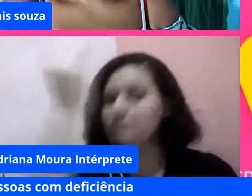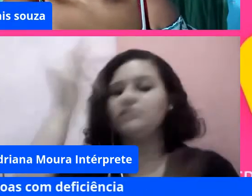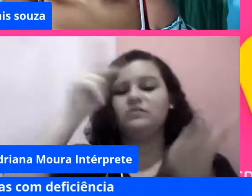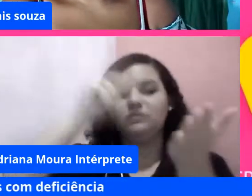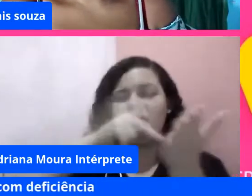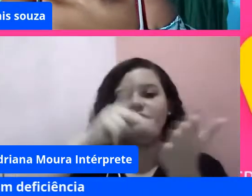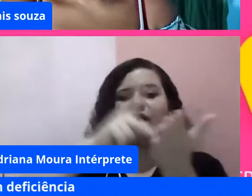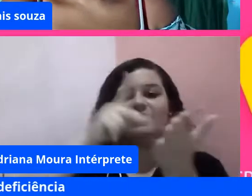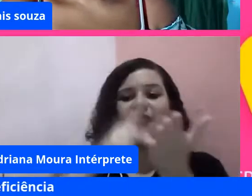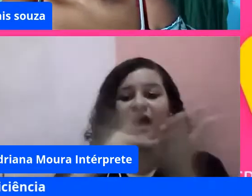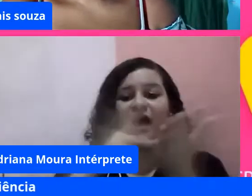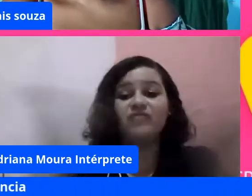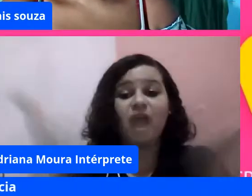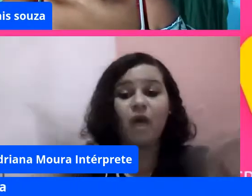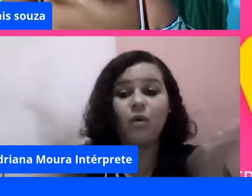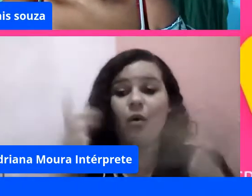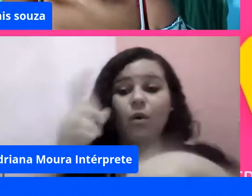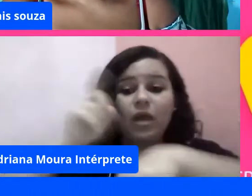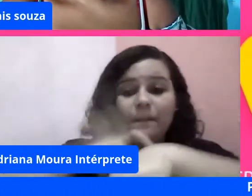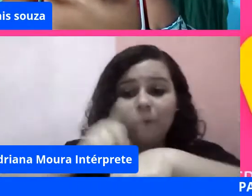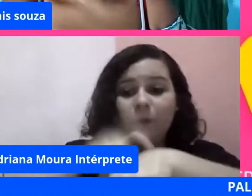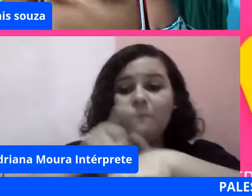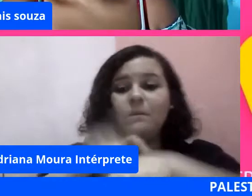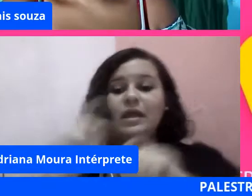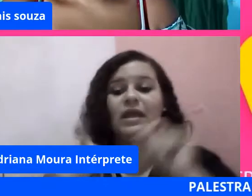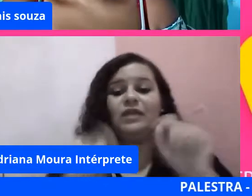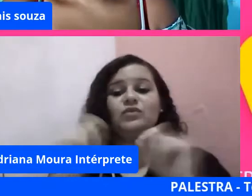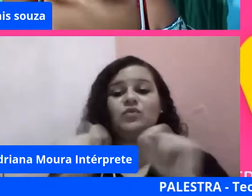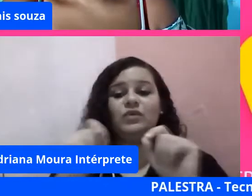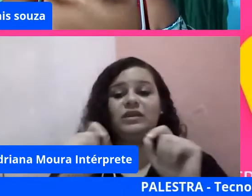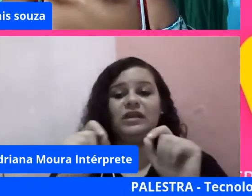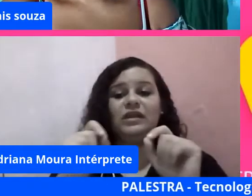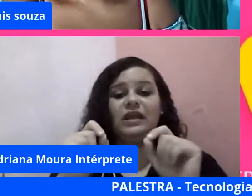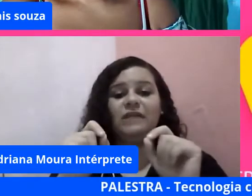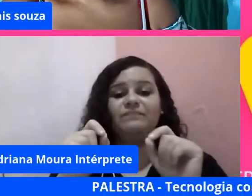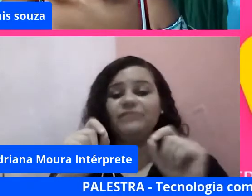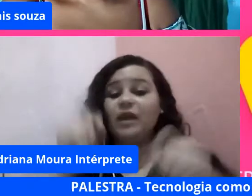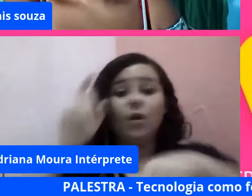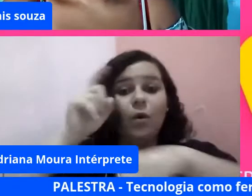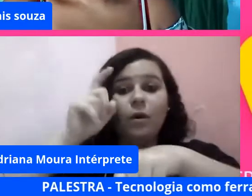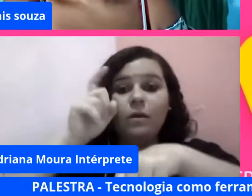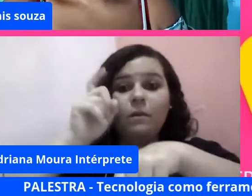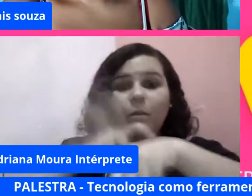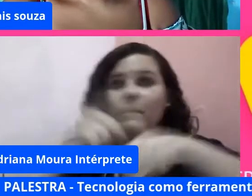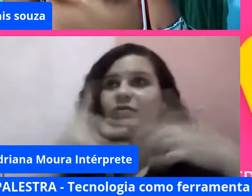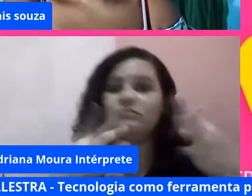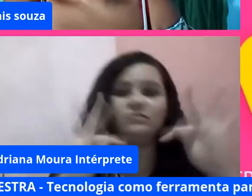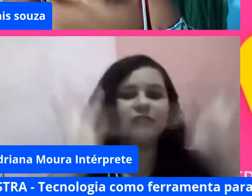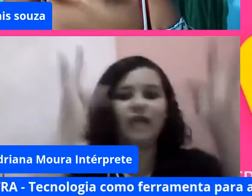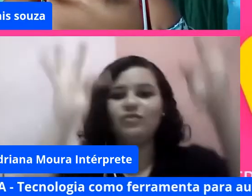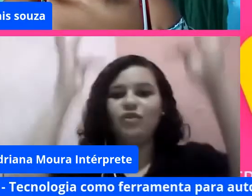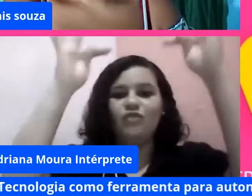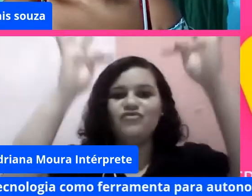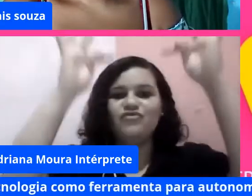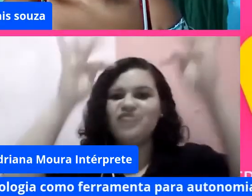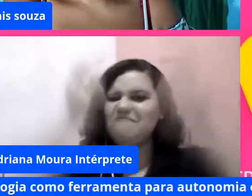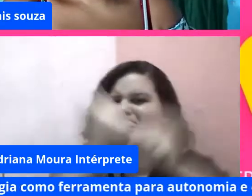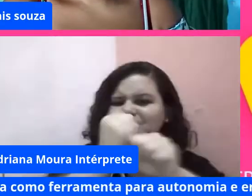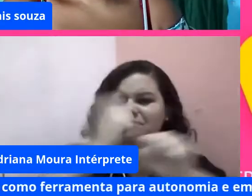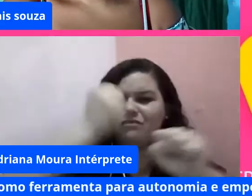do que a gente está falando aqui, né, na, talvez na maior, no maior evento de tecnologia do mundo, é de que, assim,